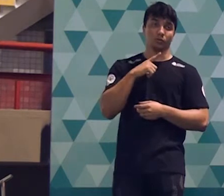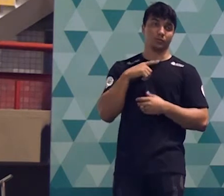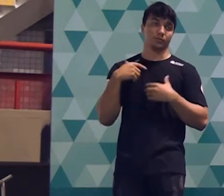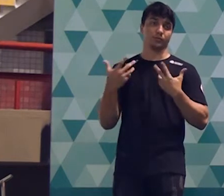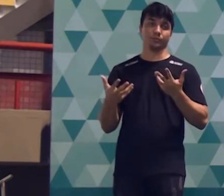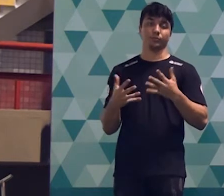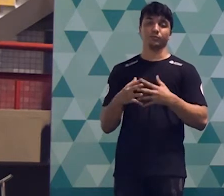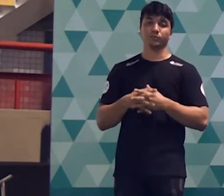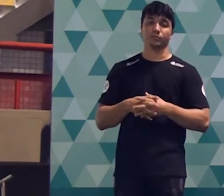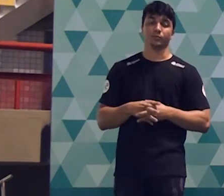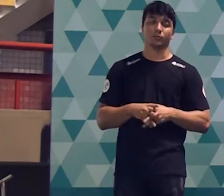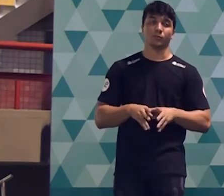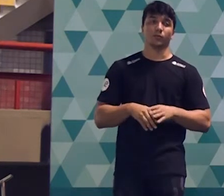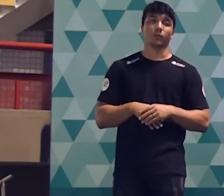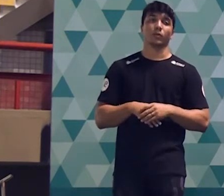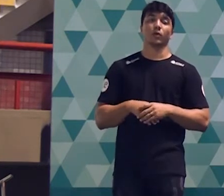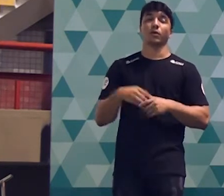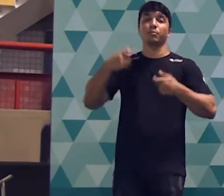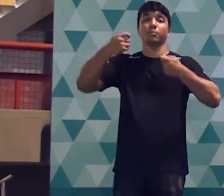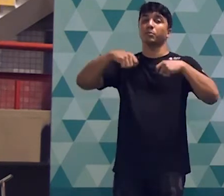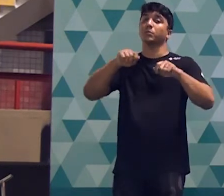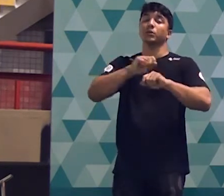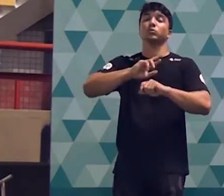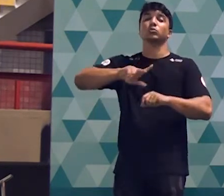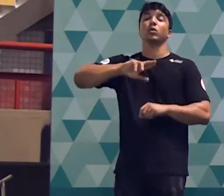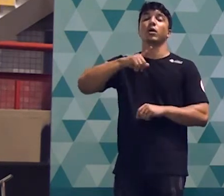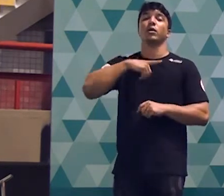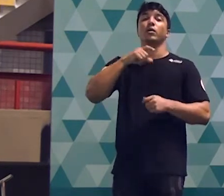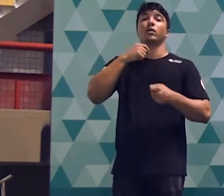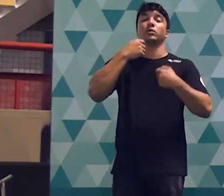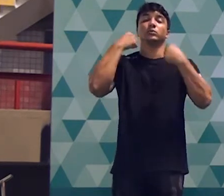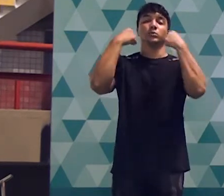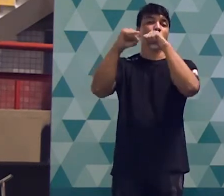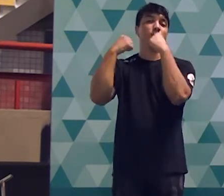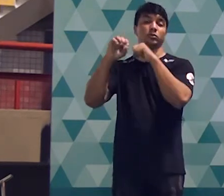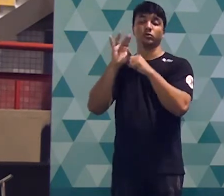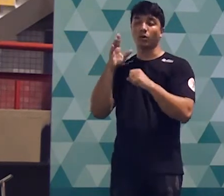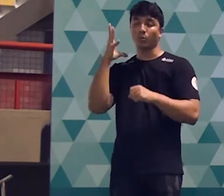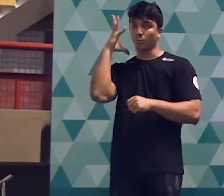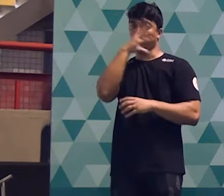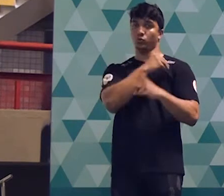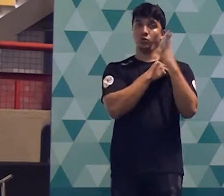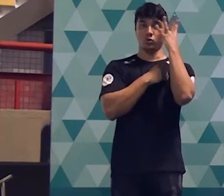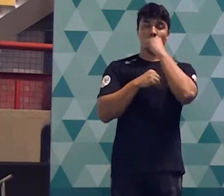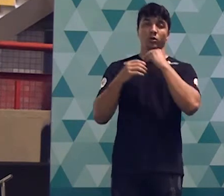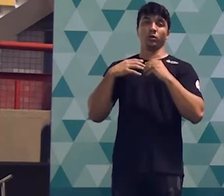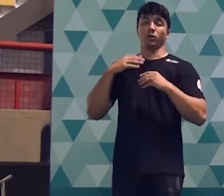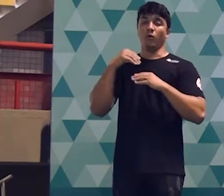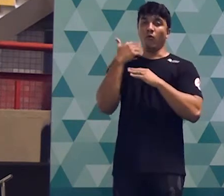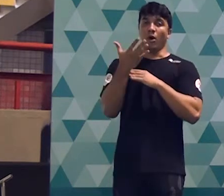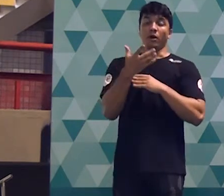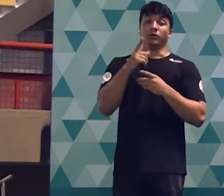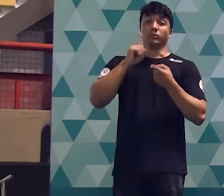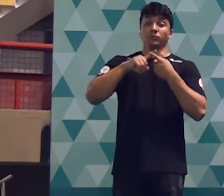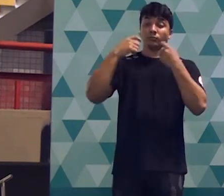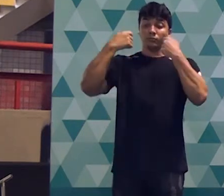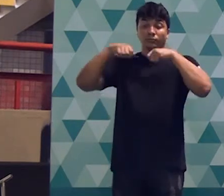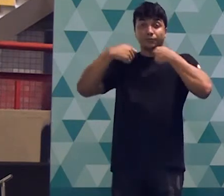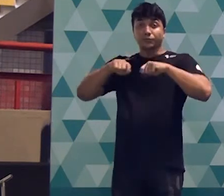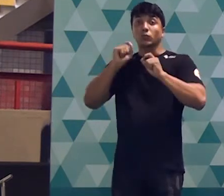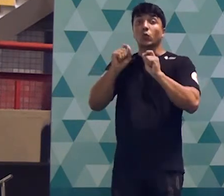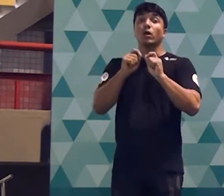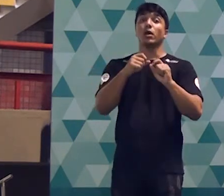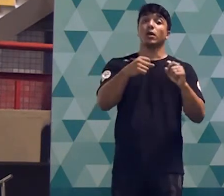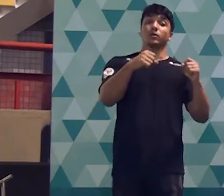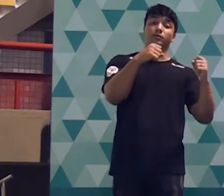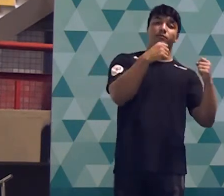correndo. A gente não precisa fazer exercício só para ficar bonito. A gente precisa fazer exercício